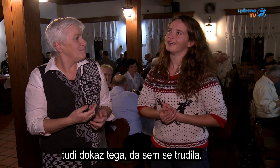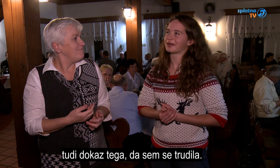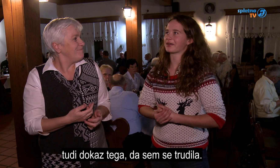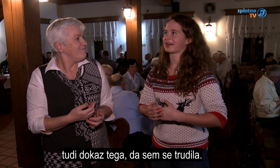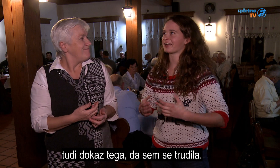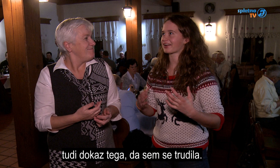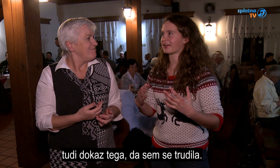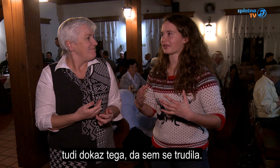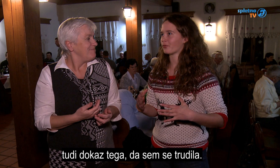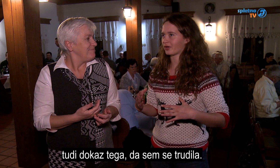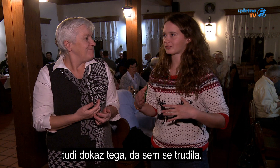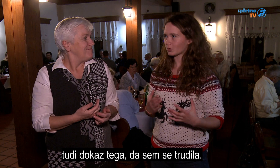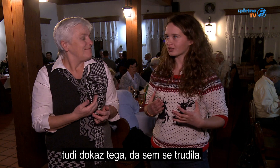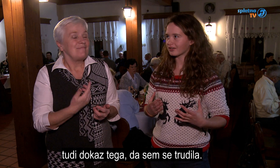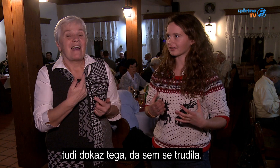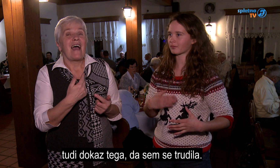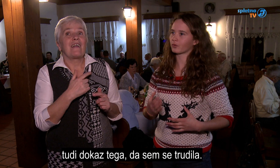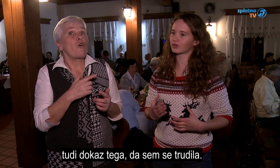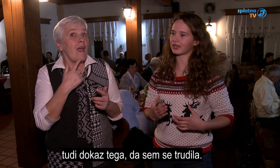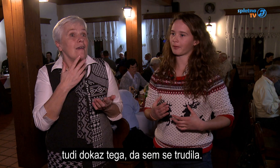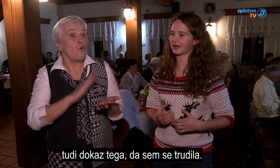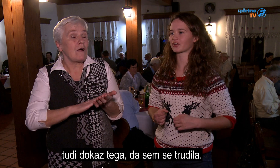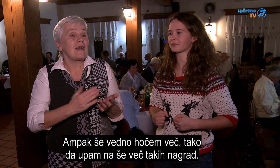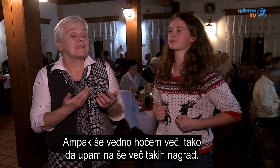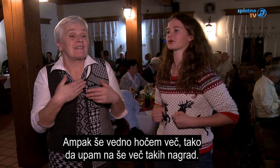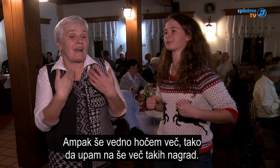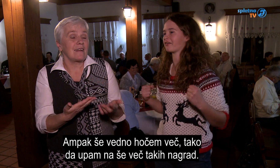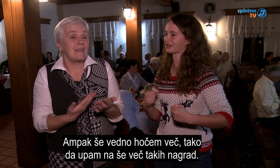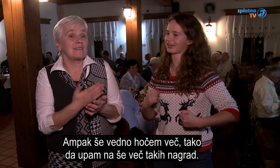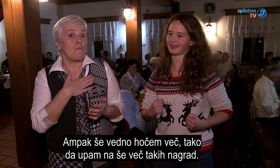bi rekla, nagrada za moj trud, ki sem ga vložila, ampak še zmerim hočem pa več, tako da